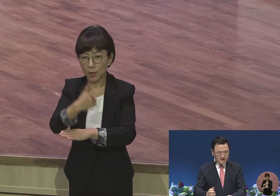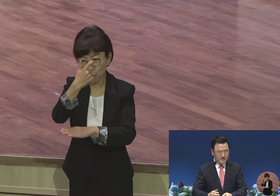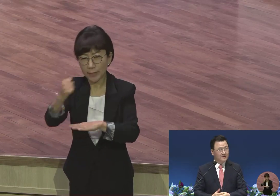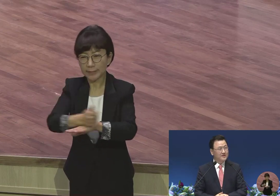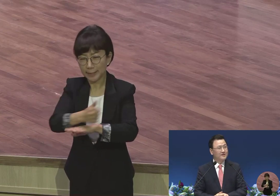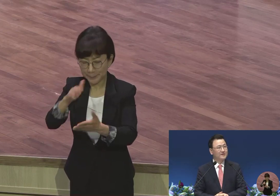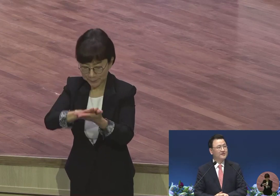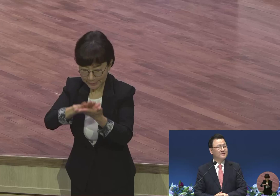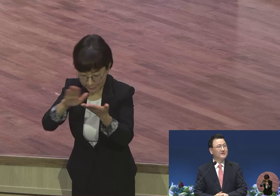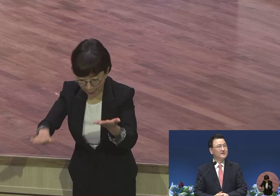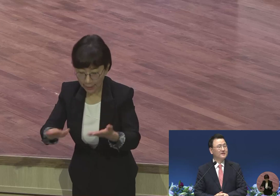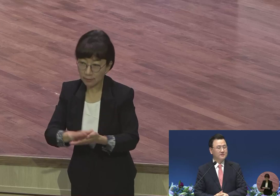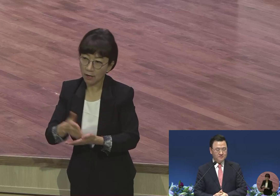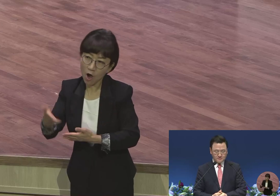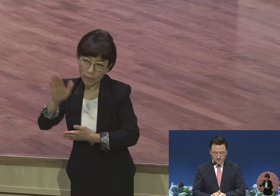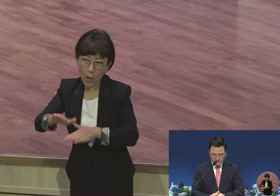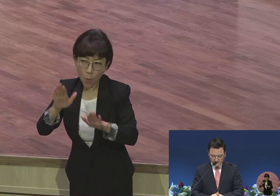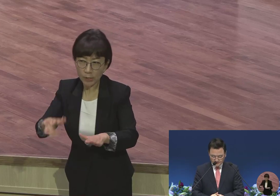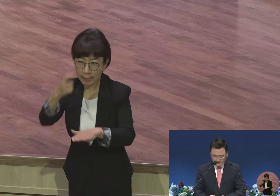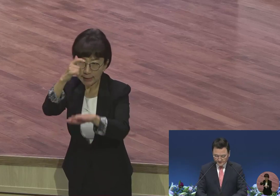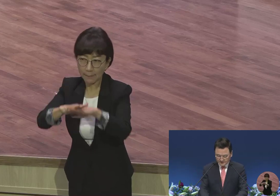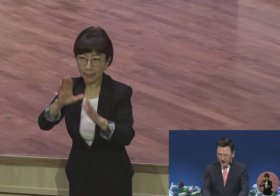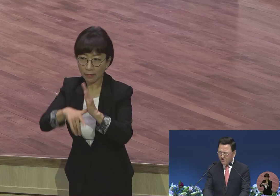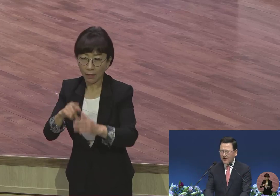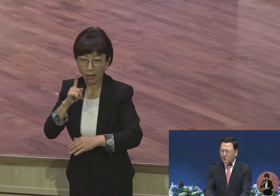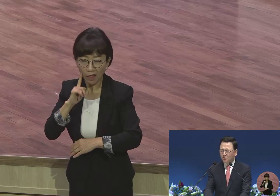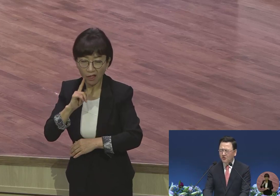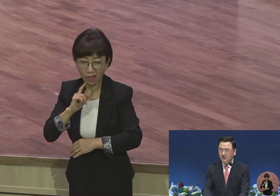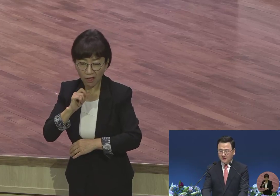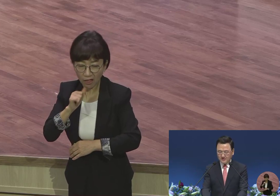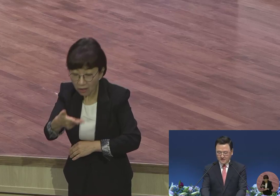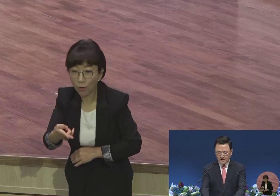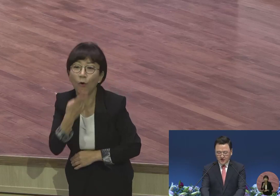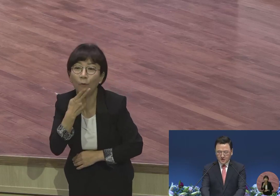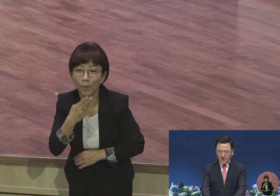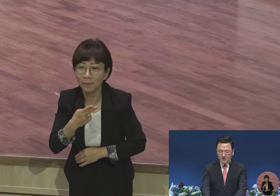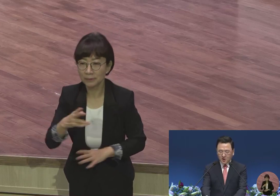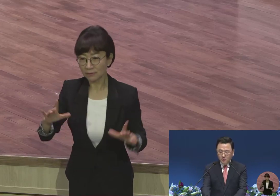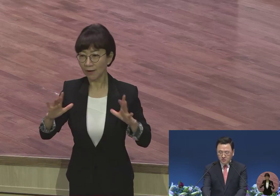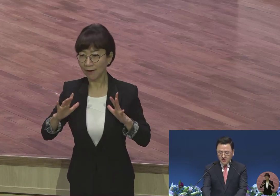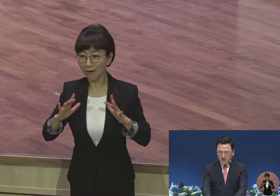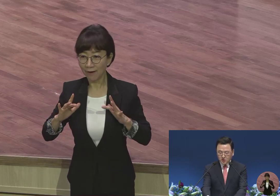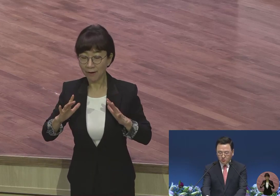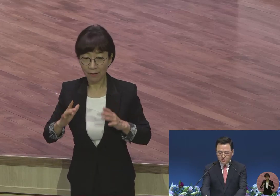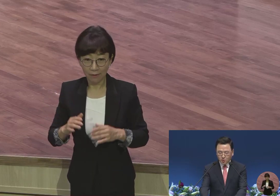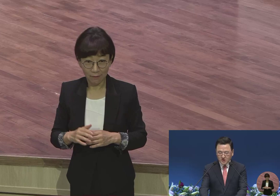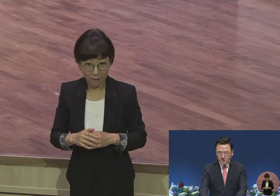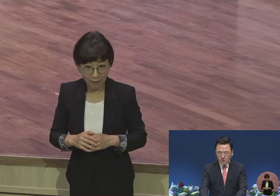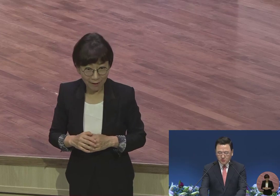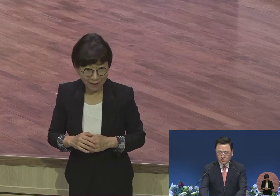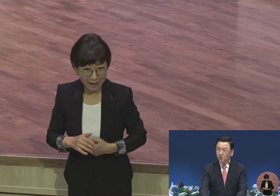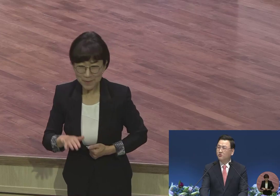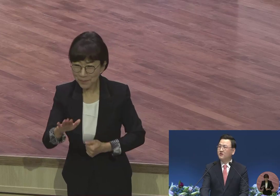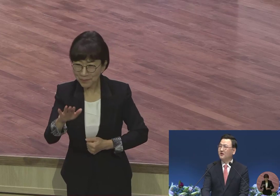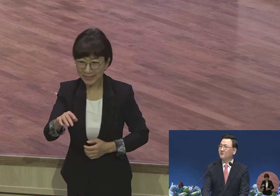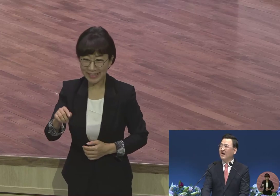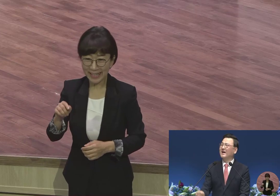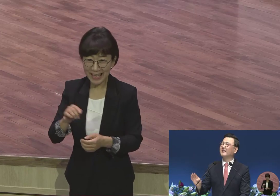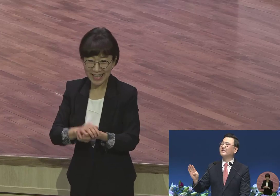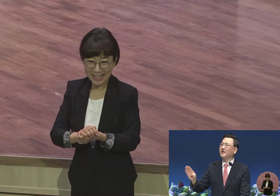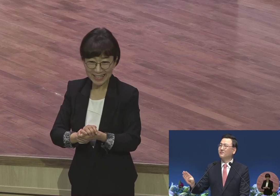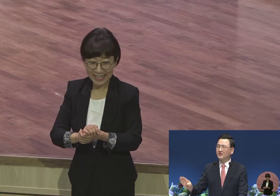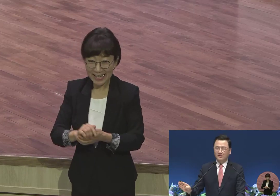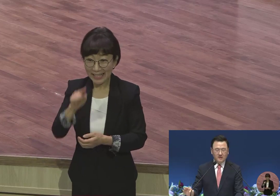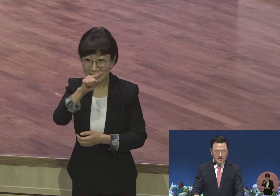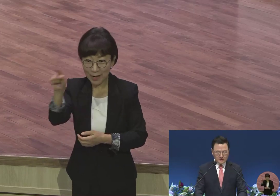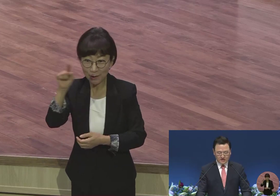졸지 않았다는 거예요. 아, 안 졸려 그러더라고요. 여러분 예원교회에서 정은주 목사님 설교 듣고 조는 사람은